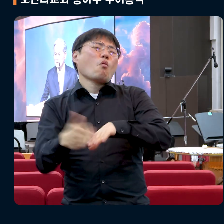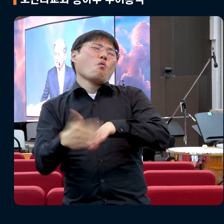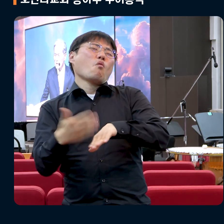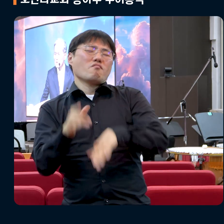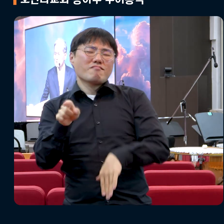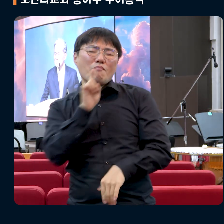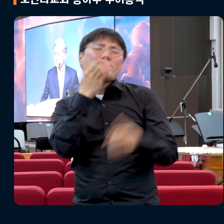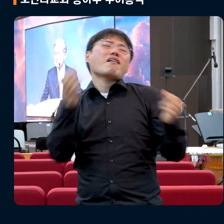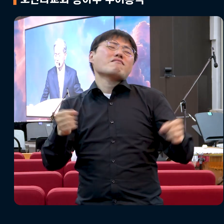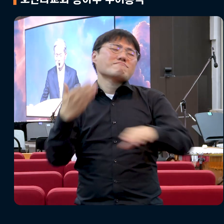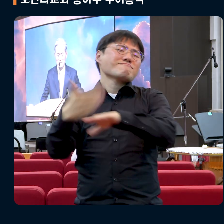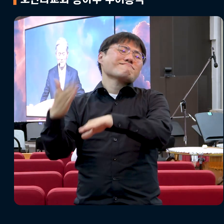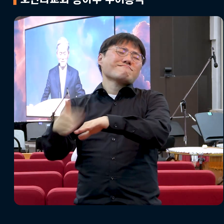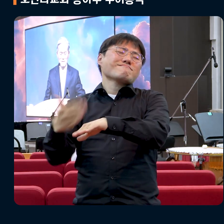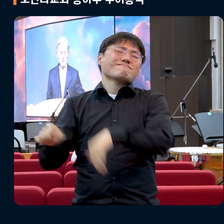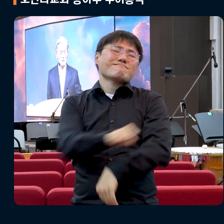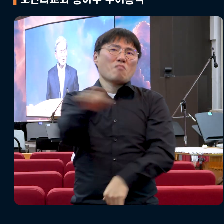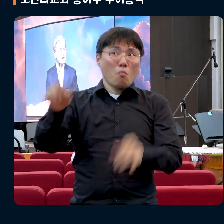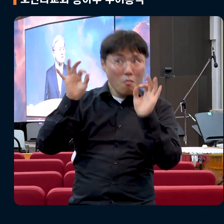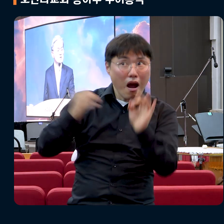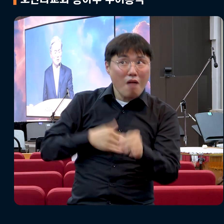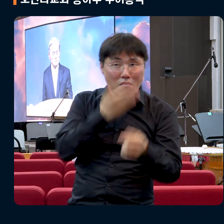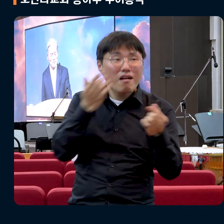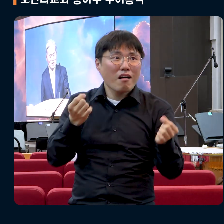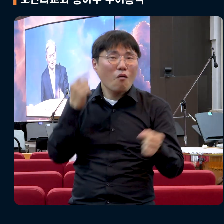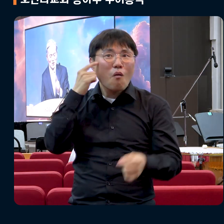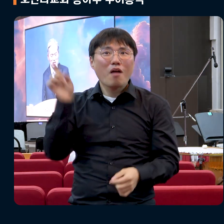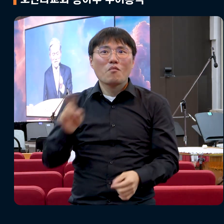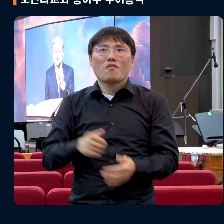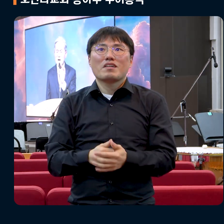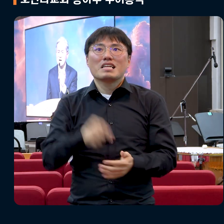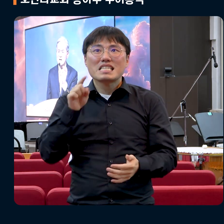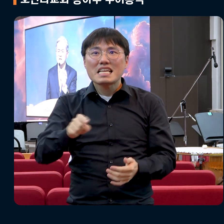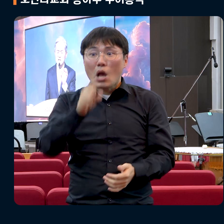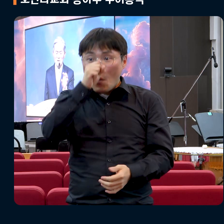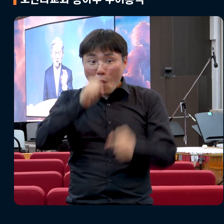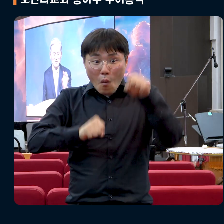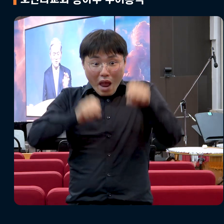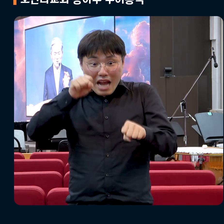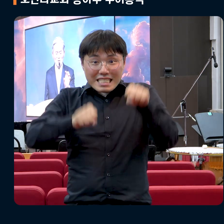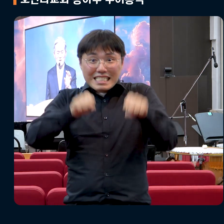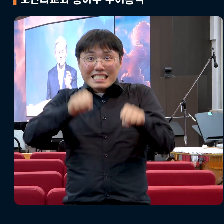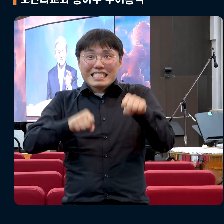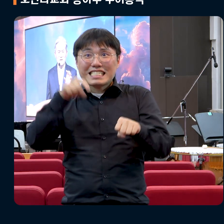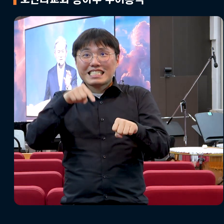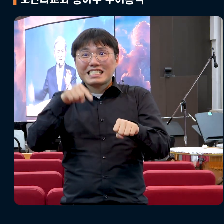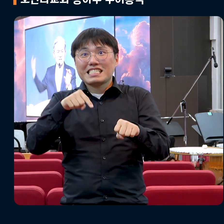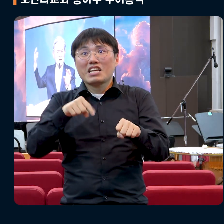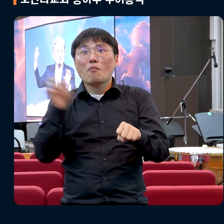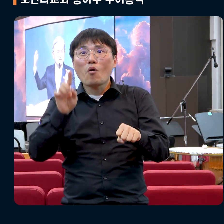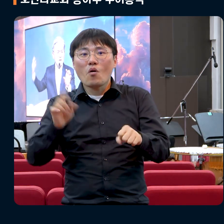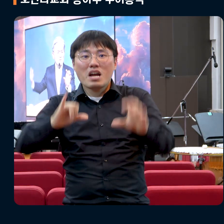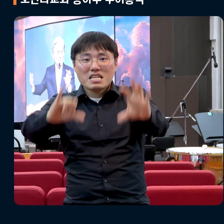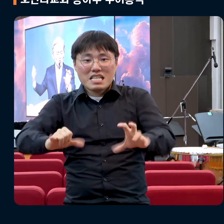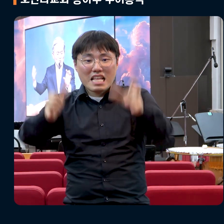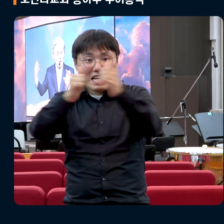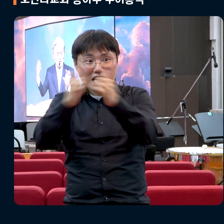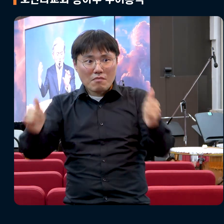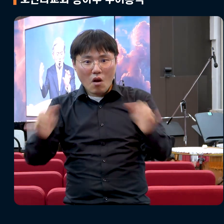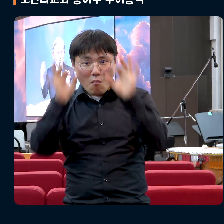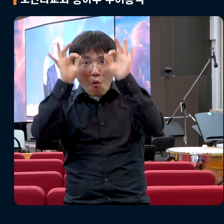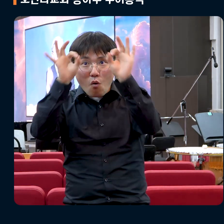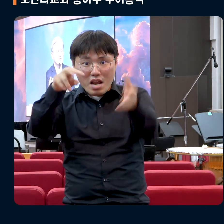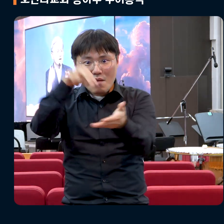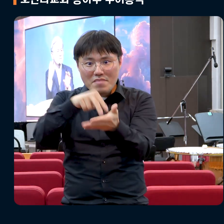조폭들입니다. 깡패들. 왜냐하면요, 여기 이 착한 행실이라고 하는 것은요, 세상